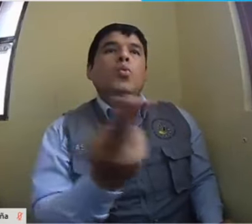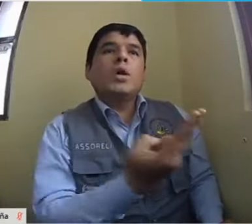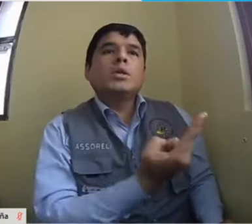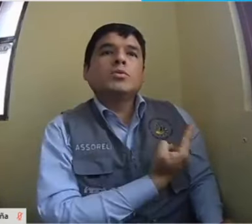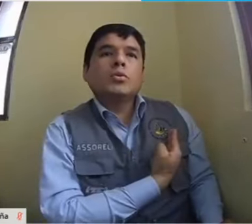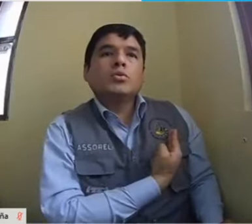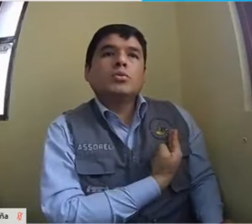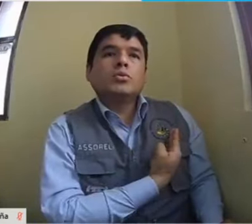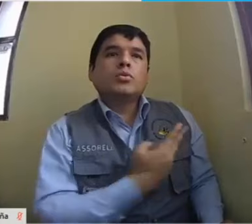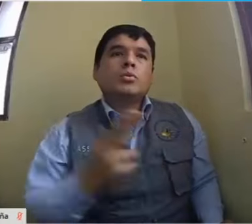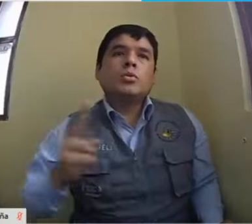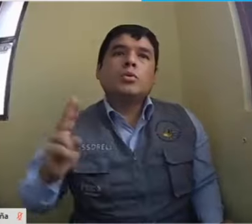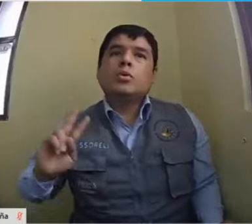Nuestro es la N arriba.